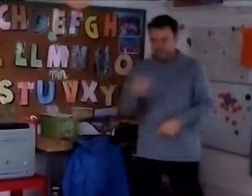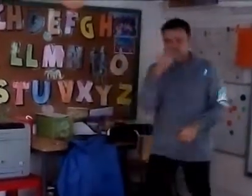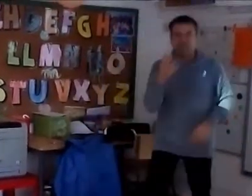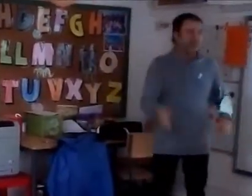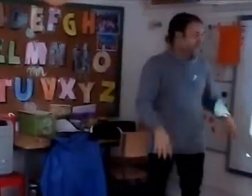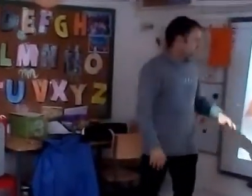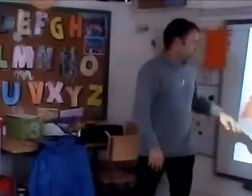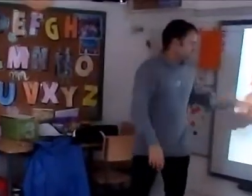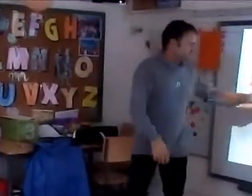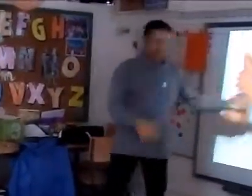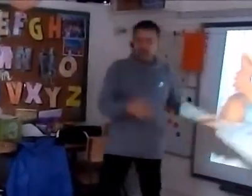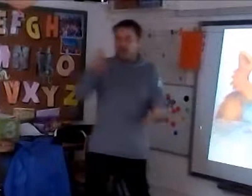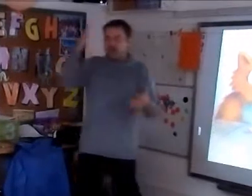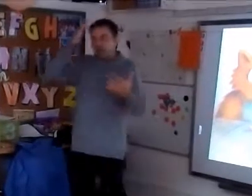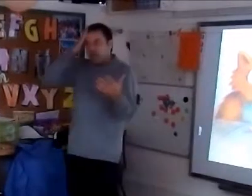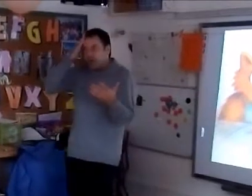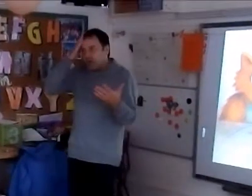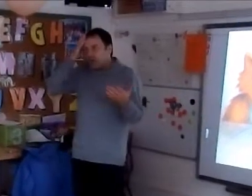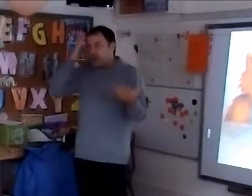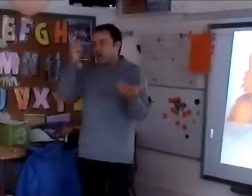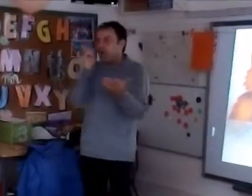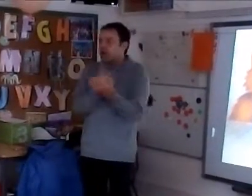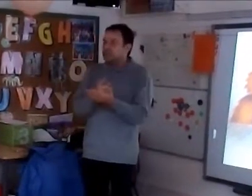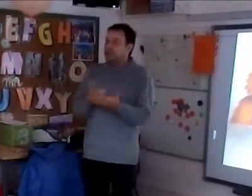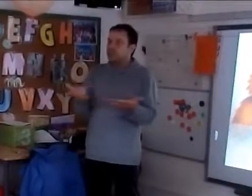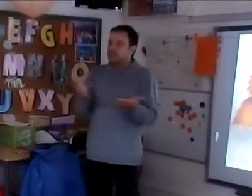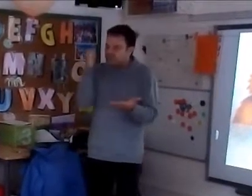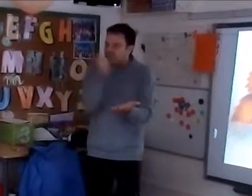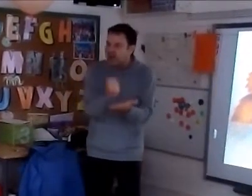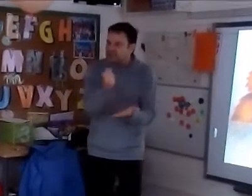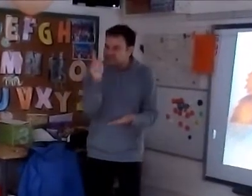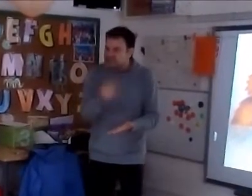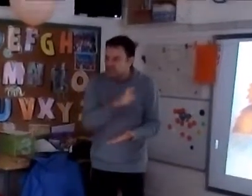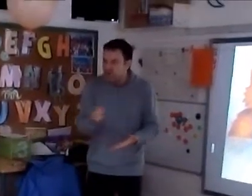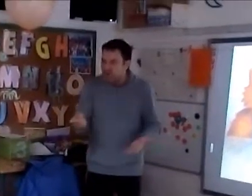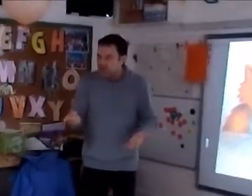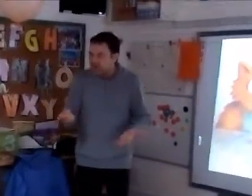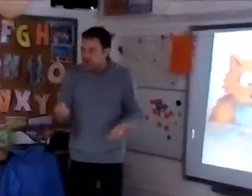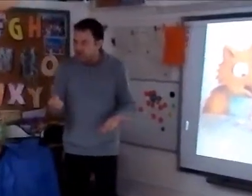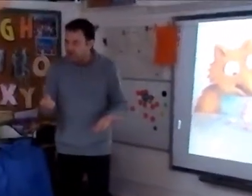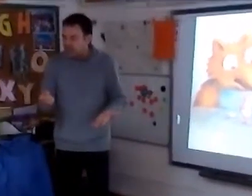flamenco. Ay, ahora otra vez. ¡Lo va a matar!